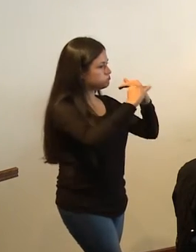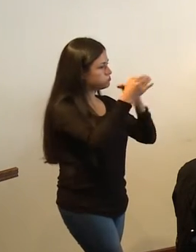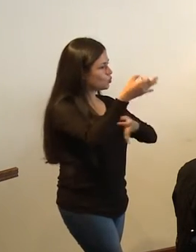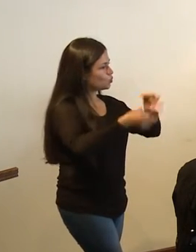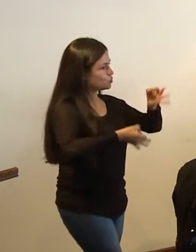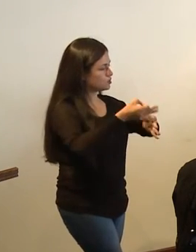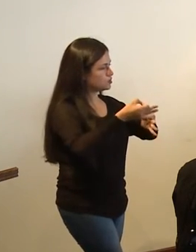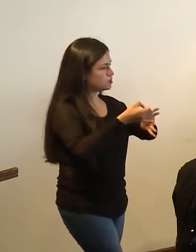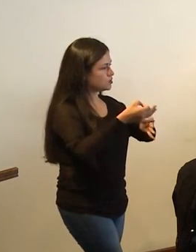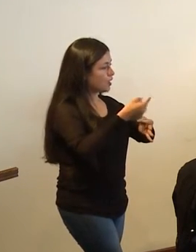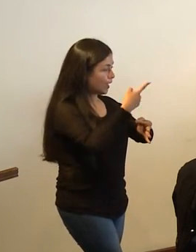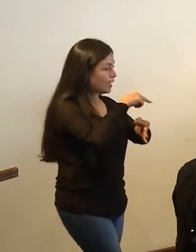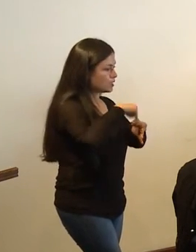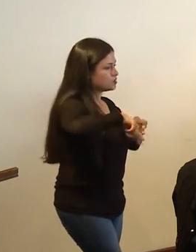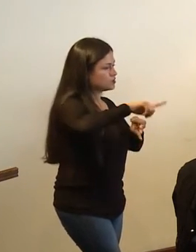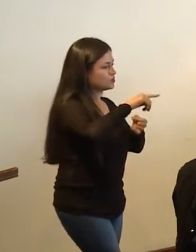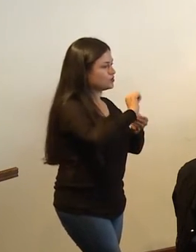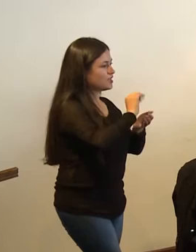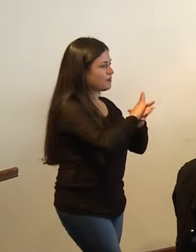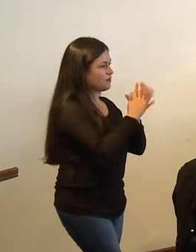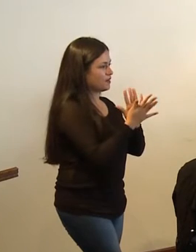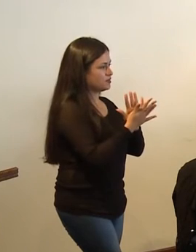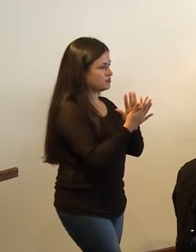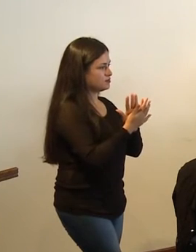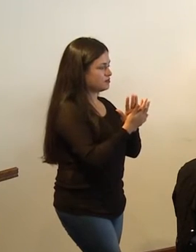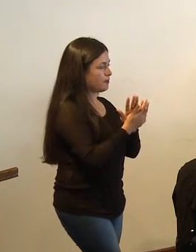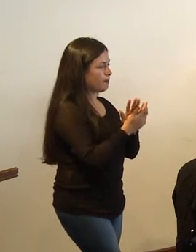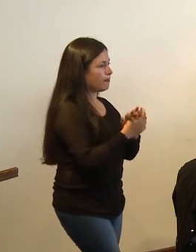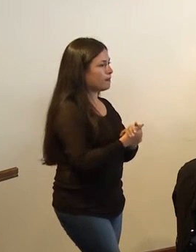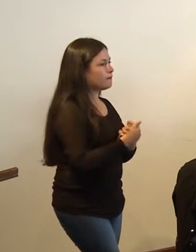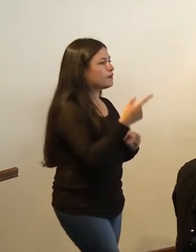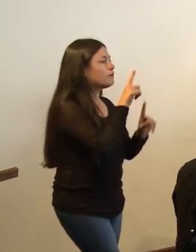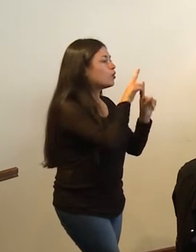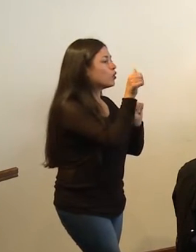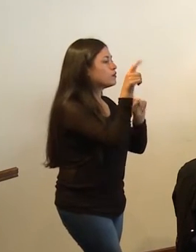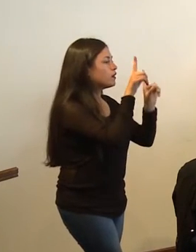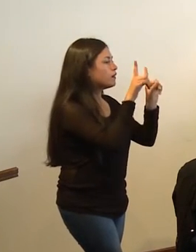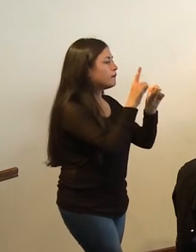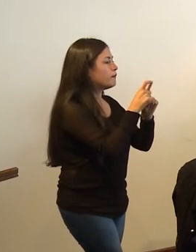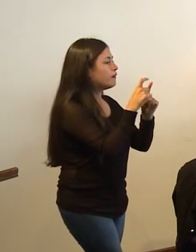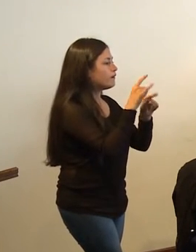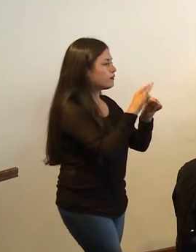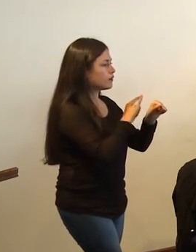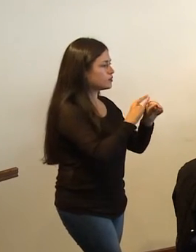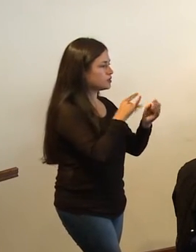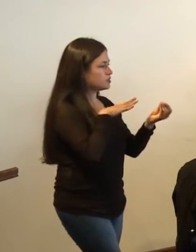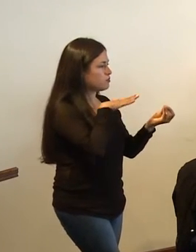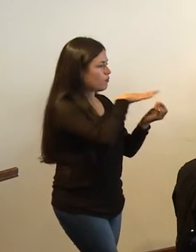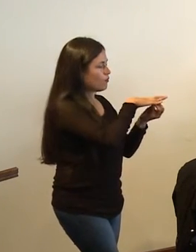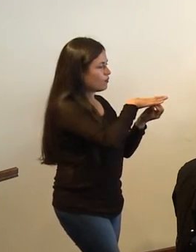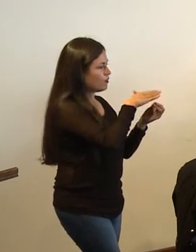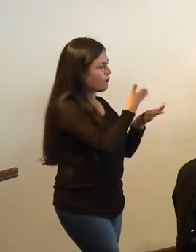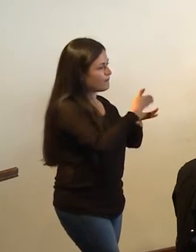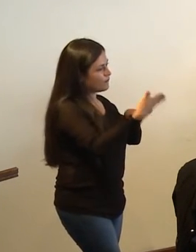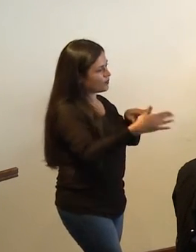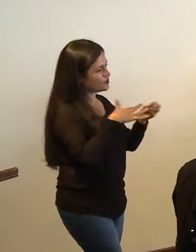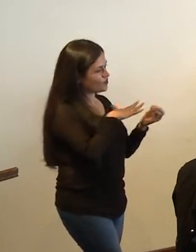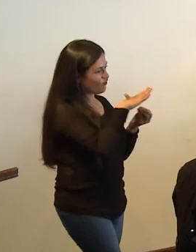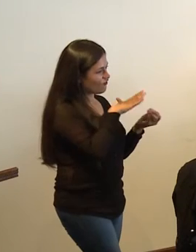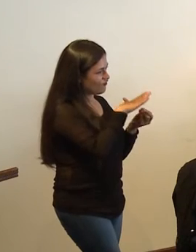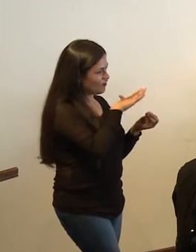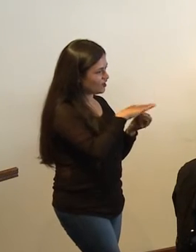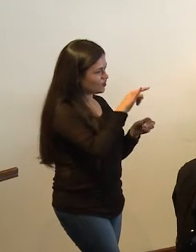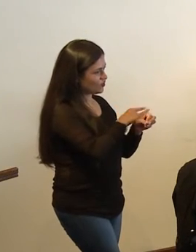decir no desaparezcan el conflicto. Se habla del posconflicto porque para algunos también, desde nuestras concepciones de análisis